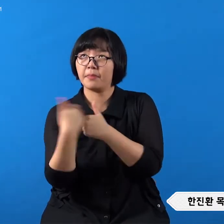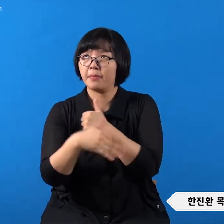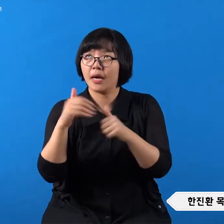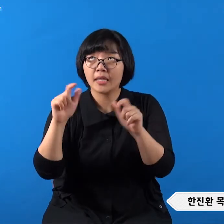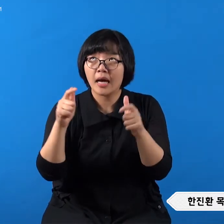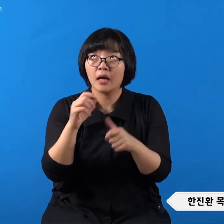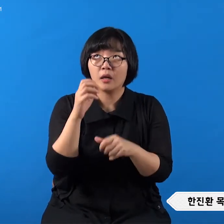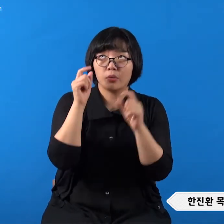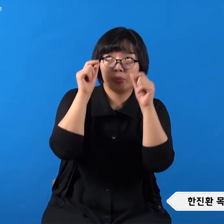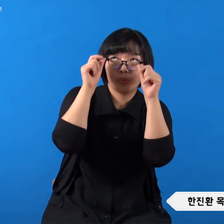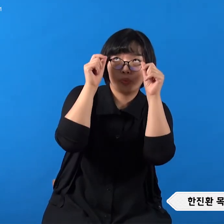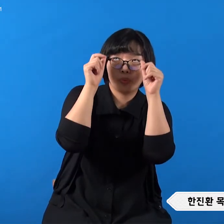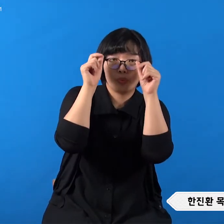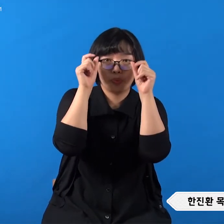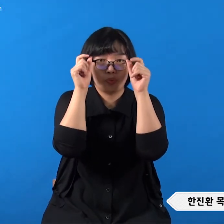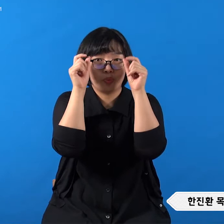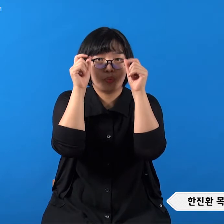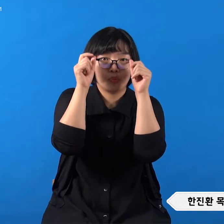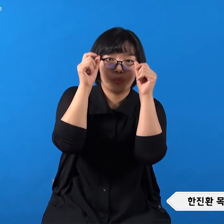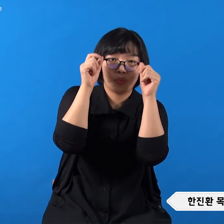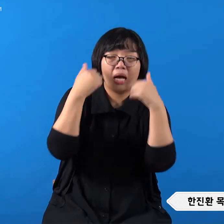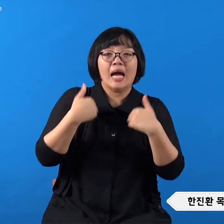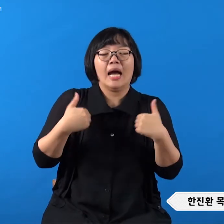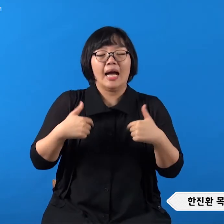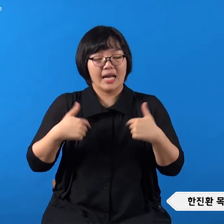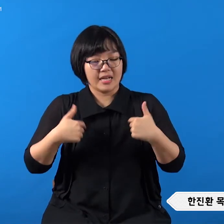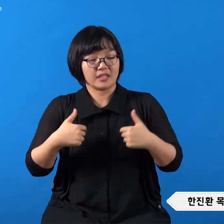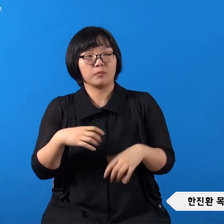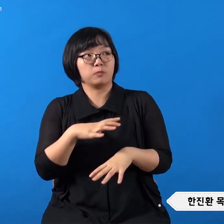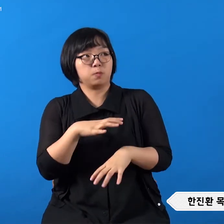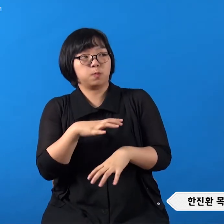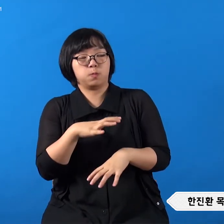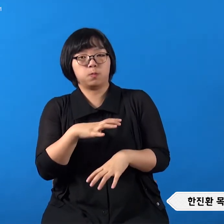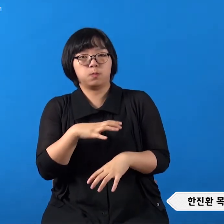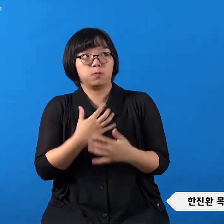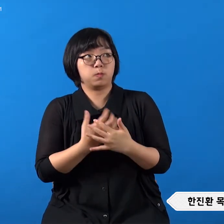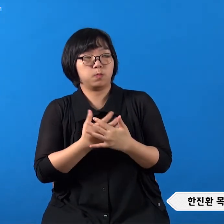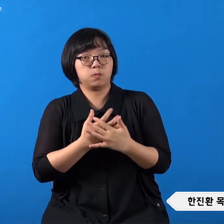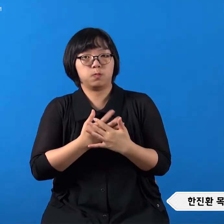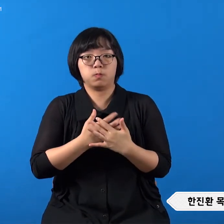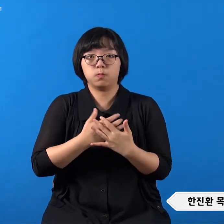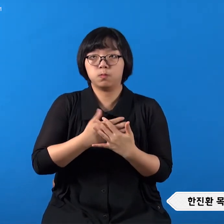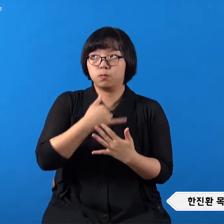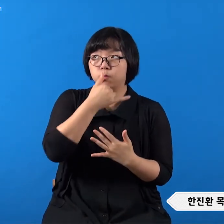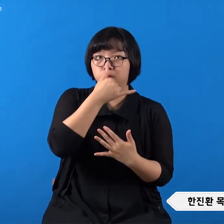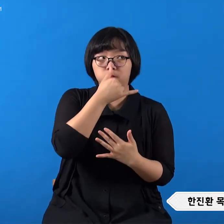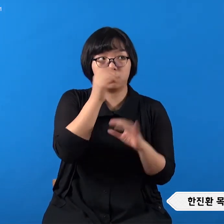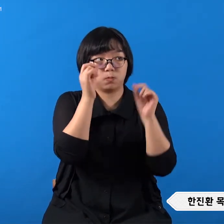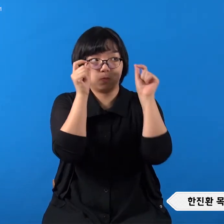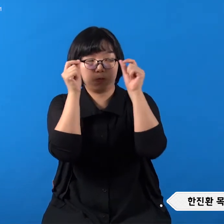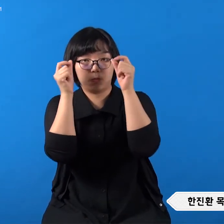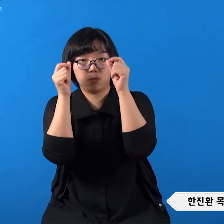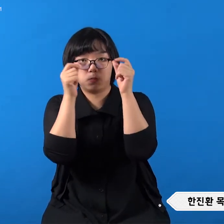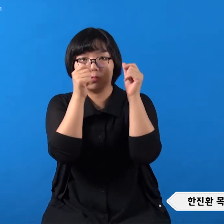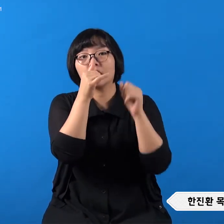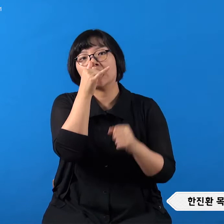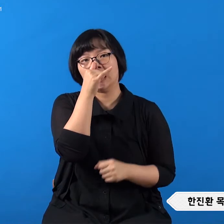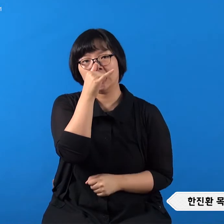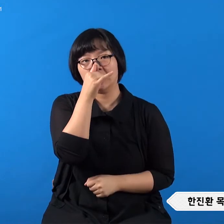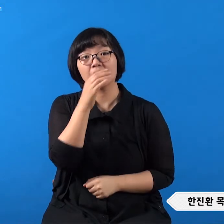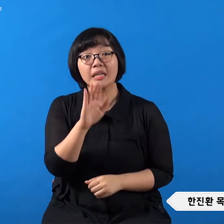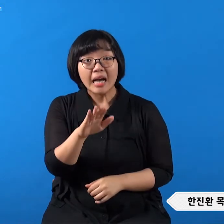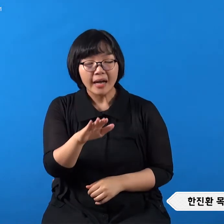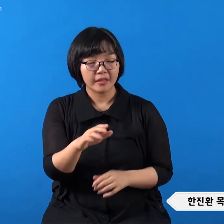않을까, 늘 무서워하고 두려워하는 것이 종입니다. 자기 의로 하나님께 나아가려고